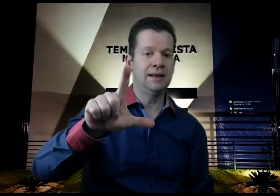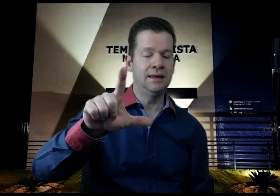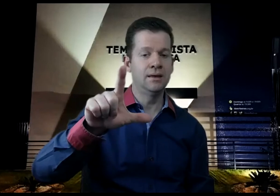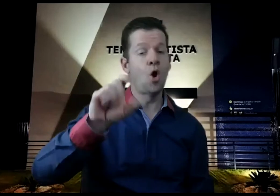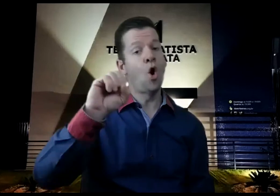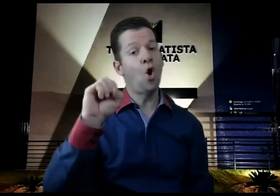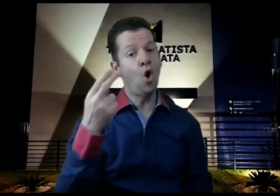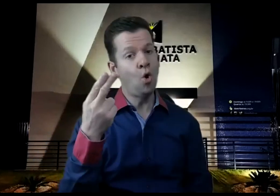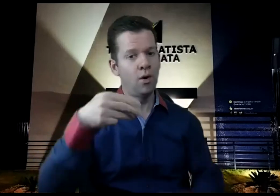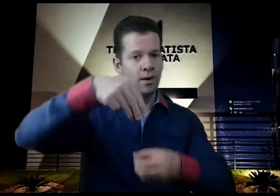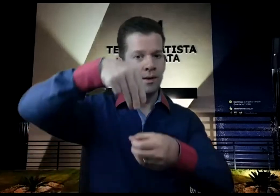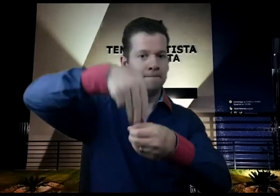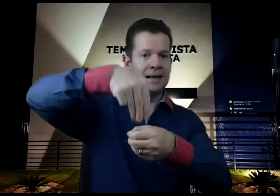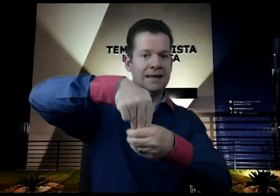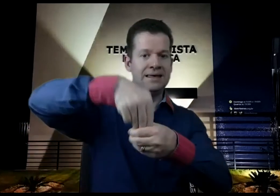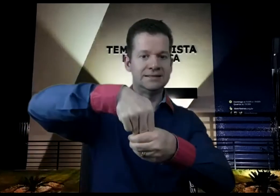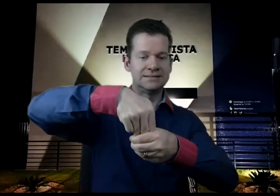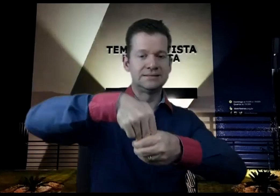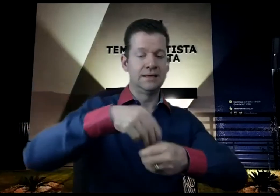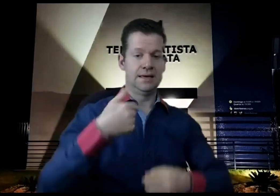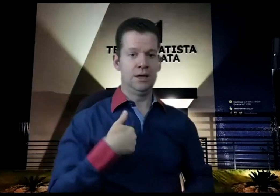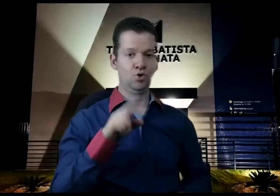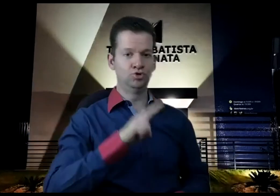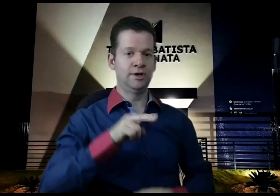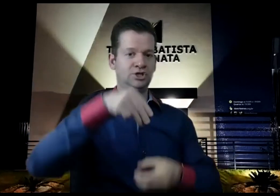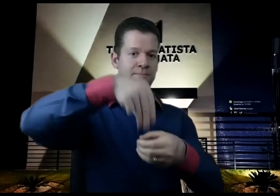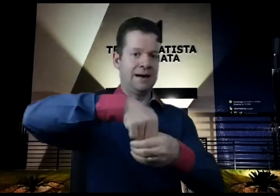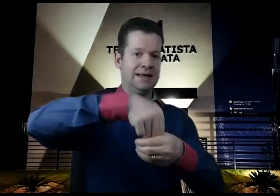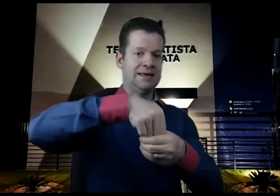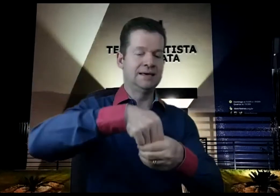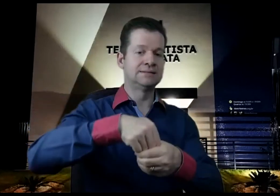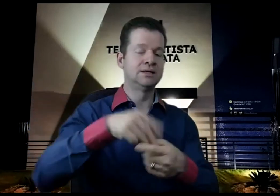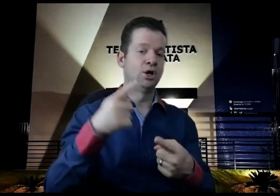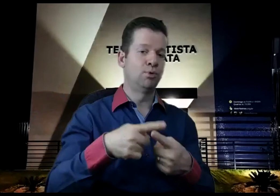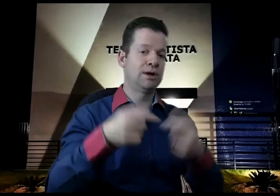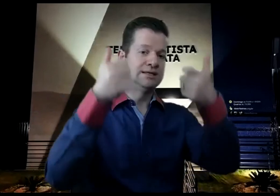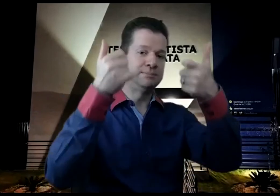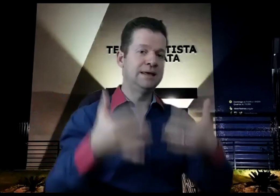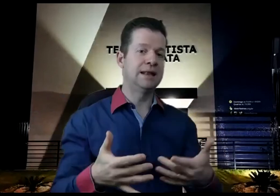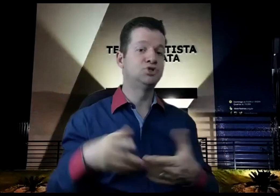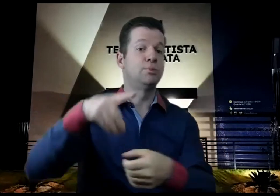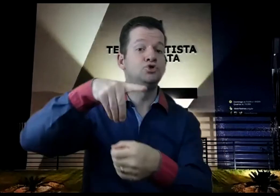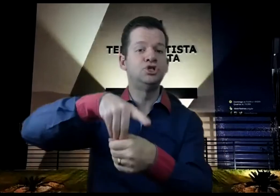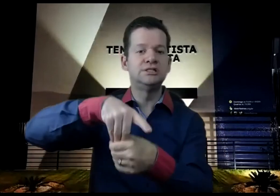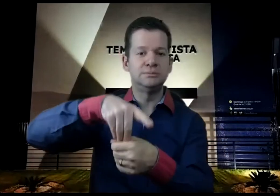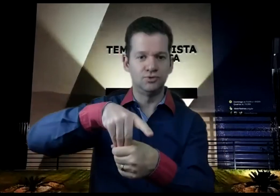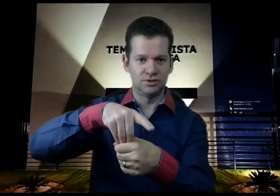M-L. Ou Malaquias. Eu uso este Malaquias porque explica ali sobre os dízimos,